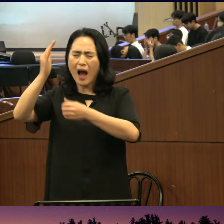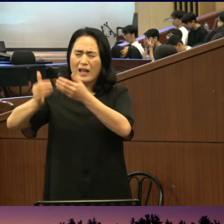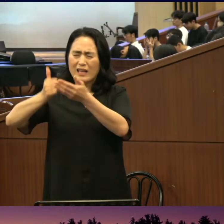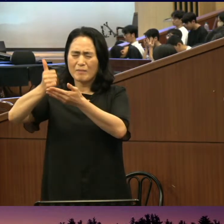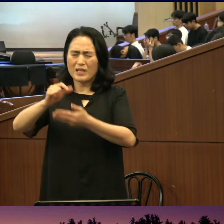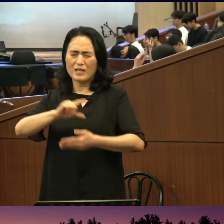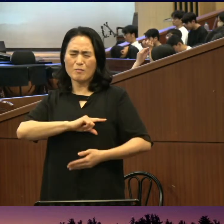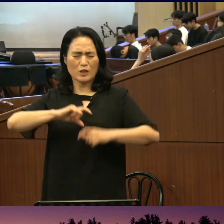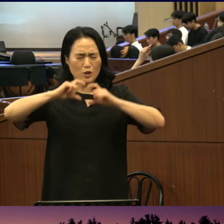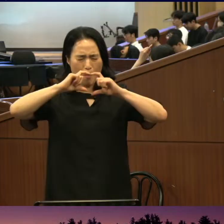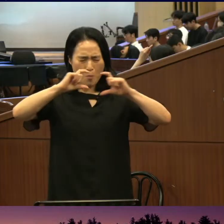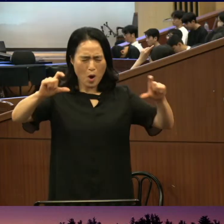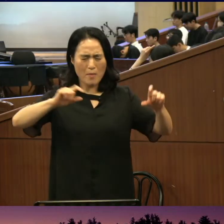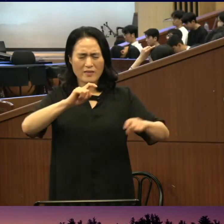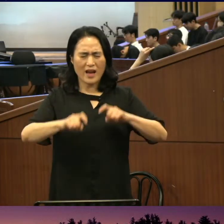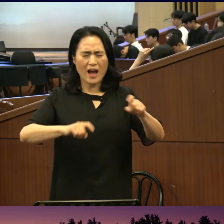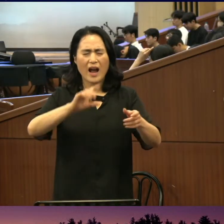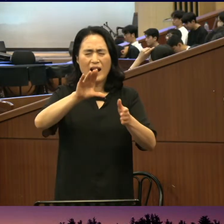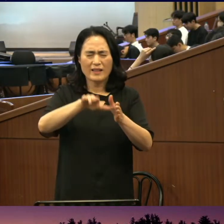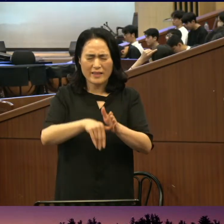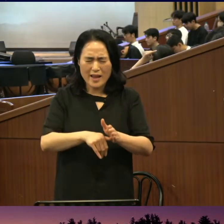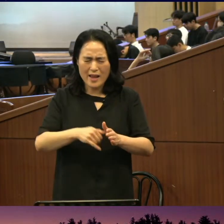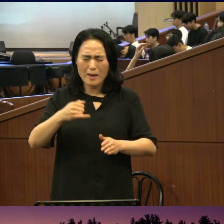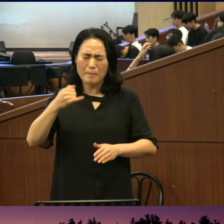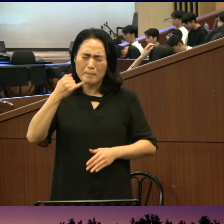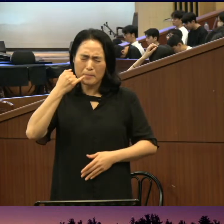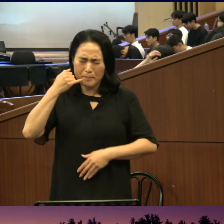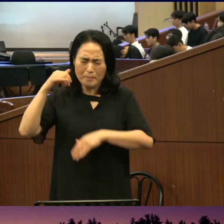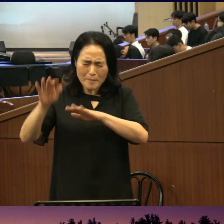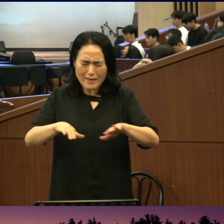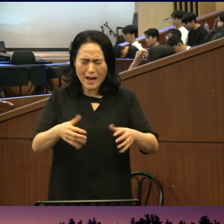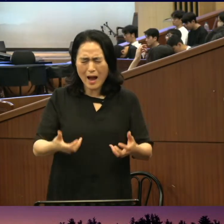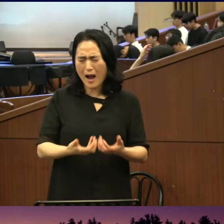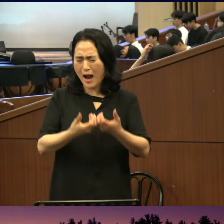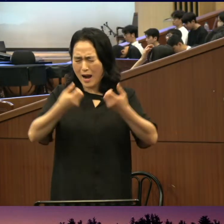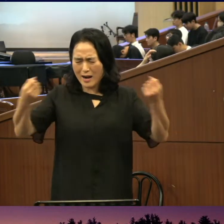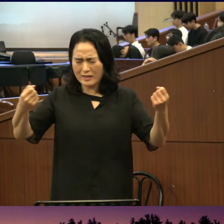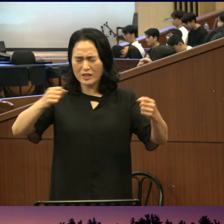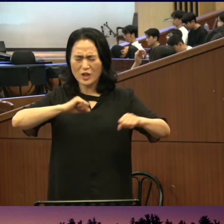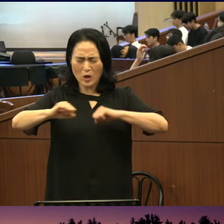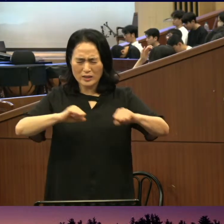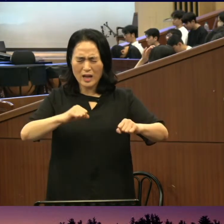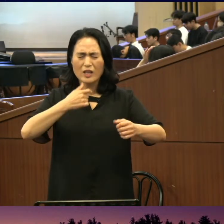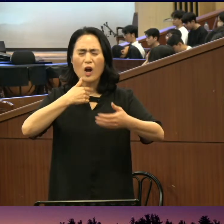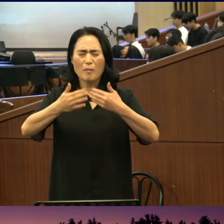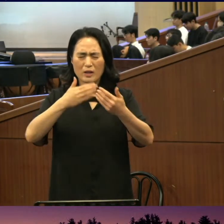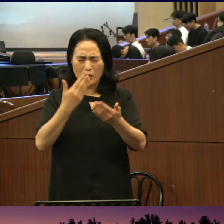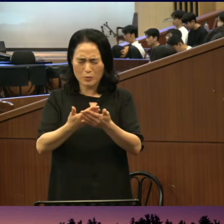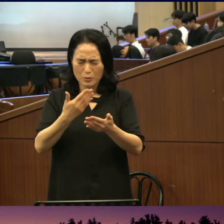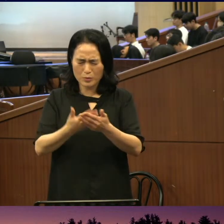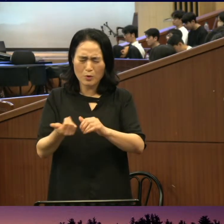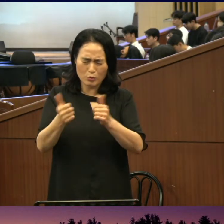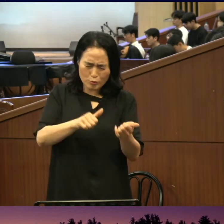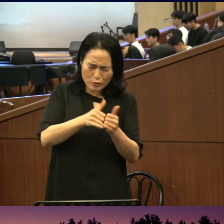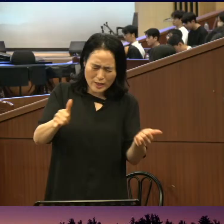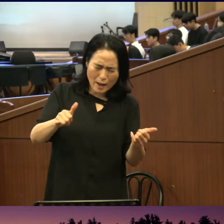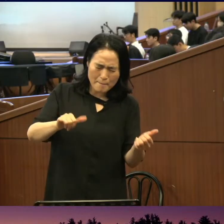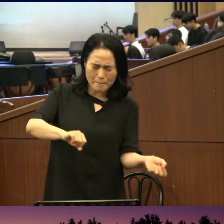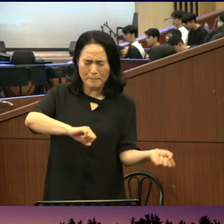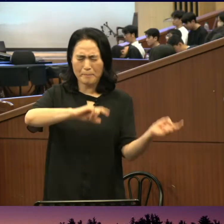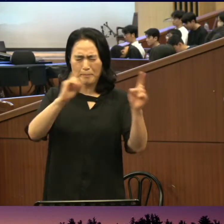때 홍해가 갈라지는 역사가 오늘 또 일어나게 하여 주시옵소서. 죽은 자가 사는 역사가 일어나가시고 병든